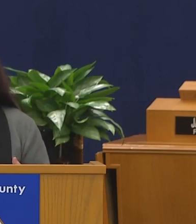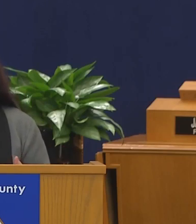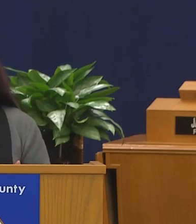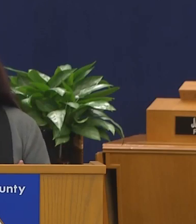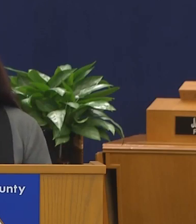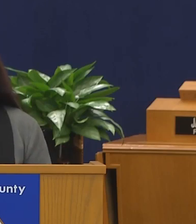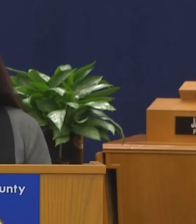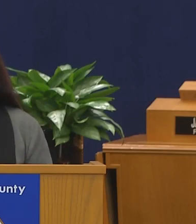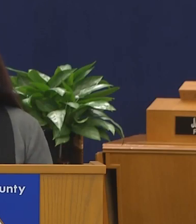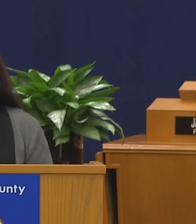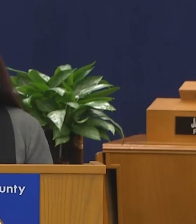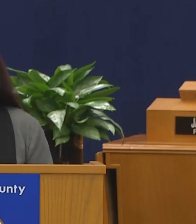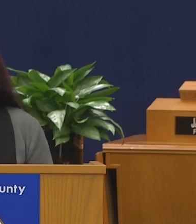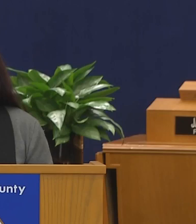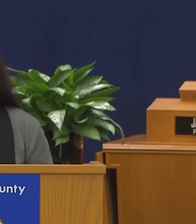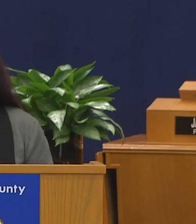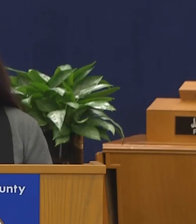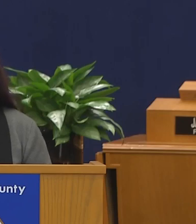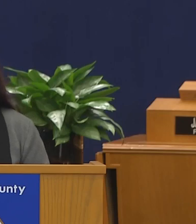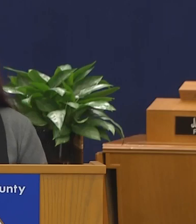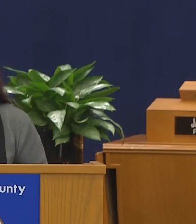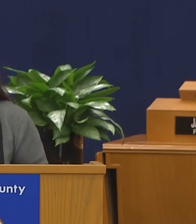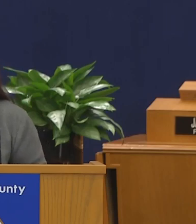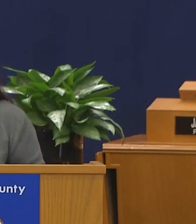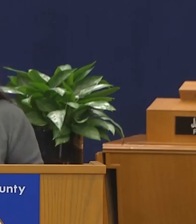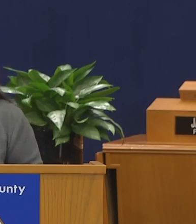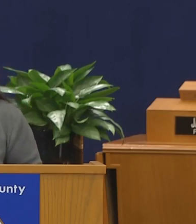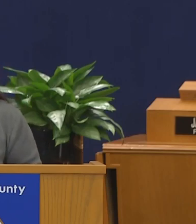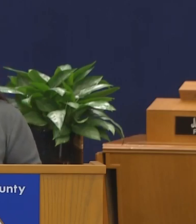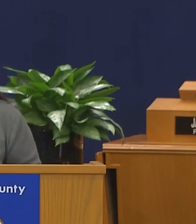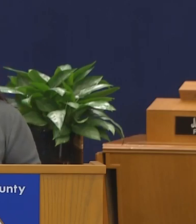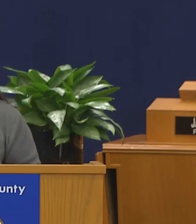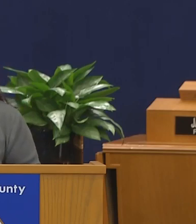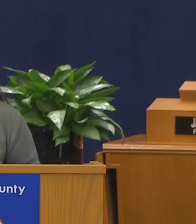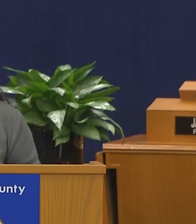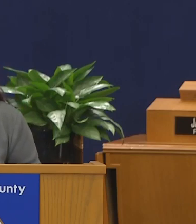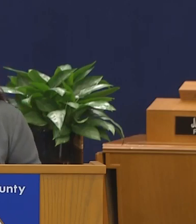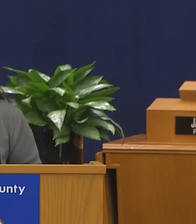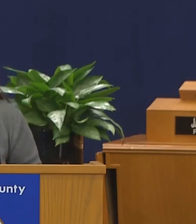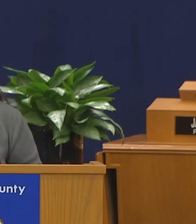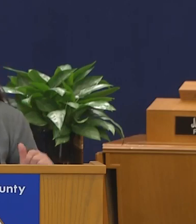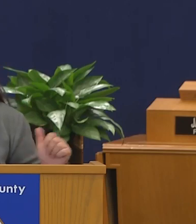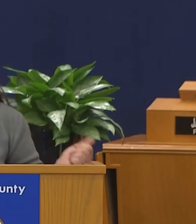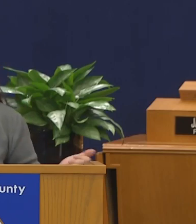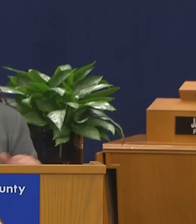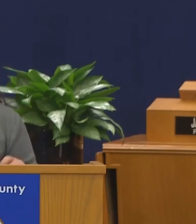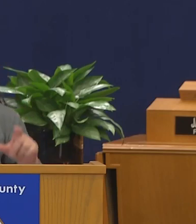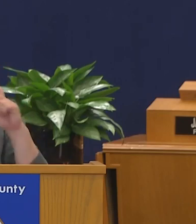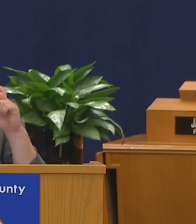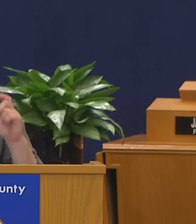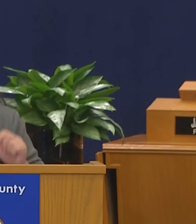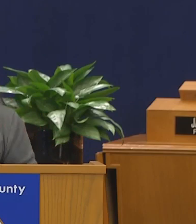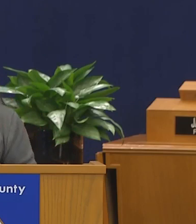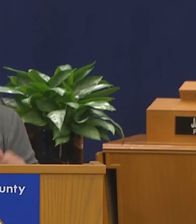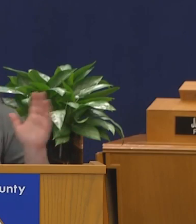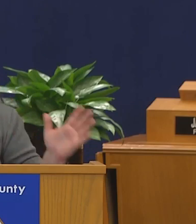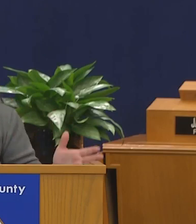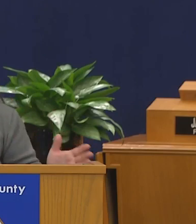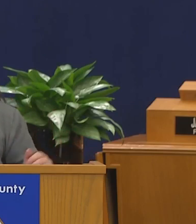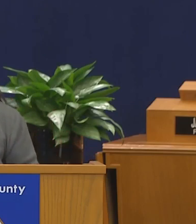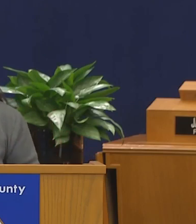որովհետեւ հանգիստ լսեք, որ ինչ կխոսենք որ։ Բայց բոլորս թմագներ ունենք եւ երբ որ դուրս ելենք թմագը